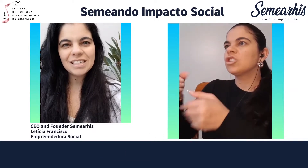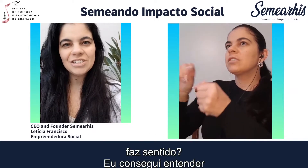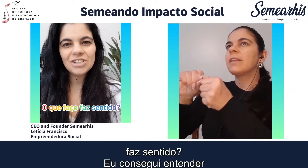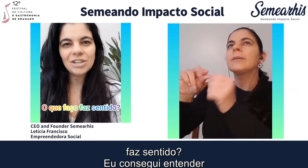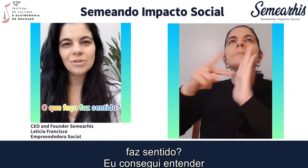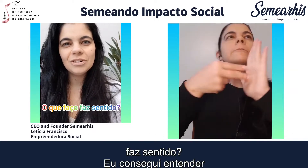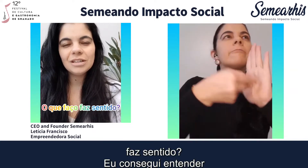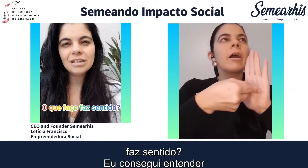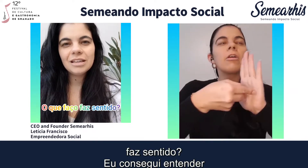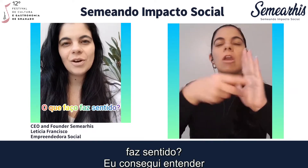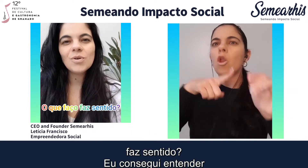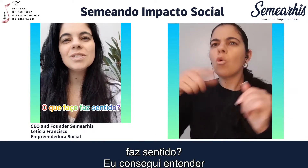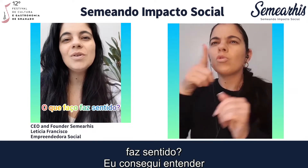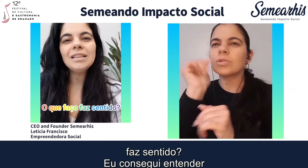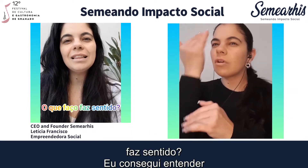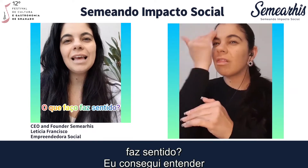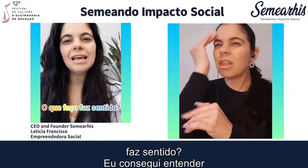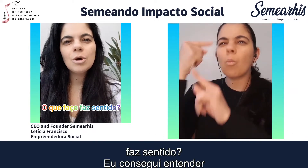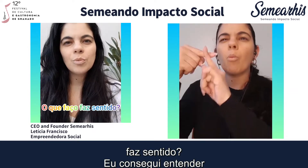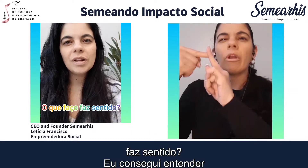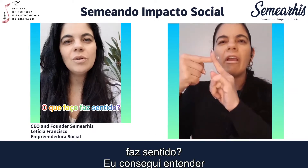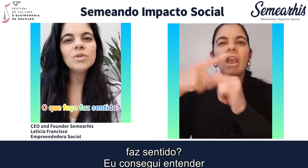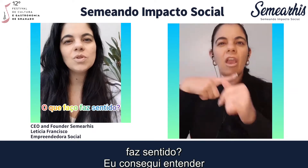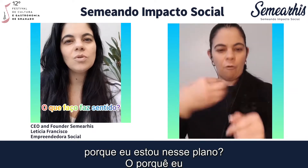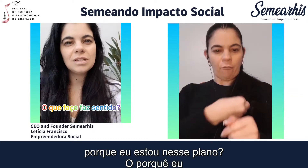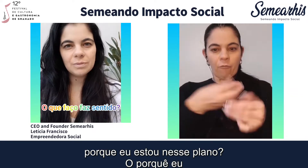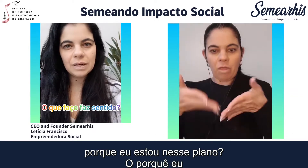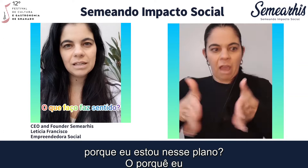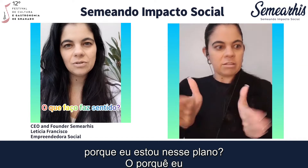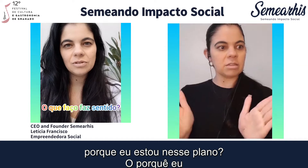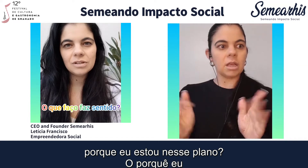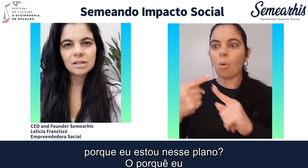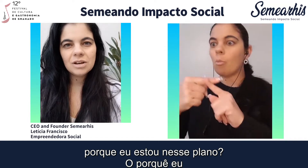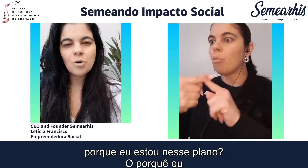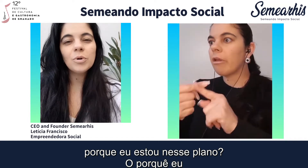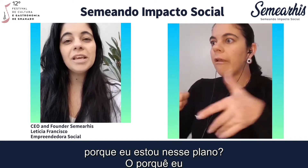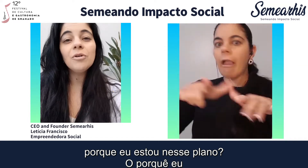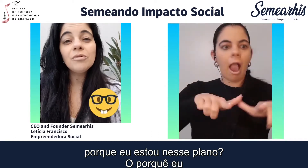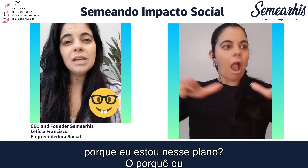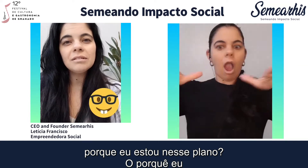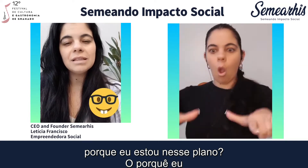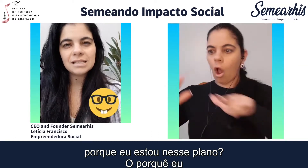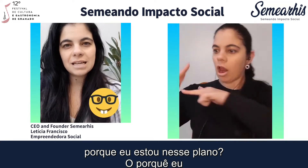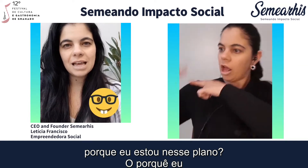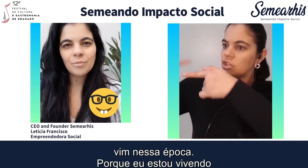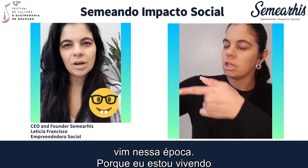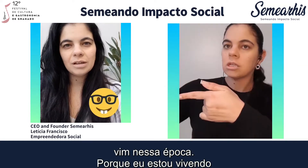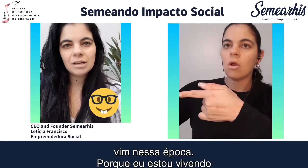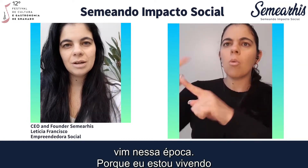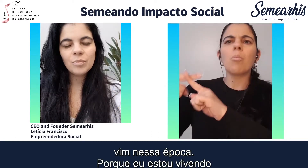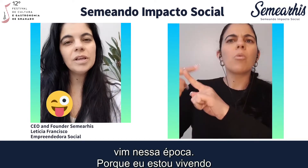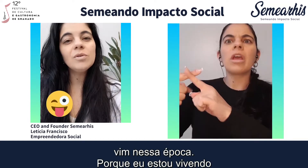faz sentido? Eu consigo entender por que eu estou nesse plano? O porquê eu vim nesta